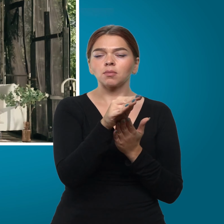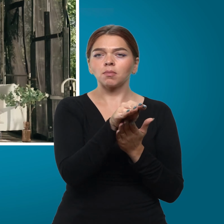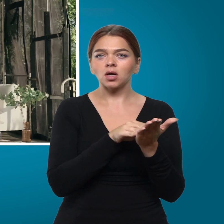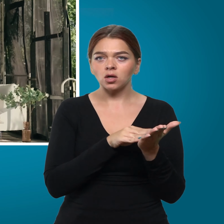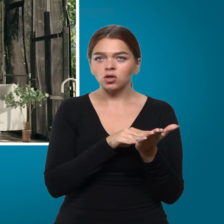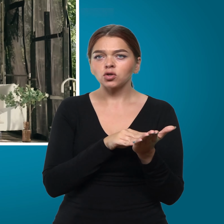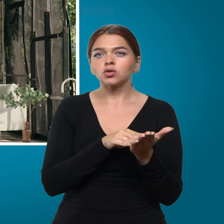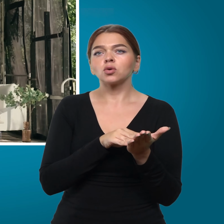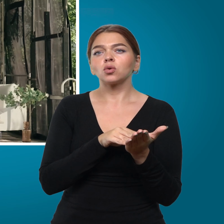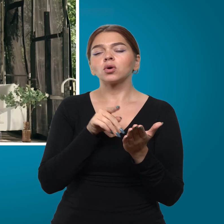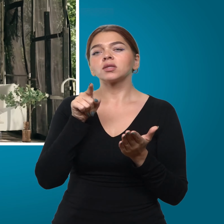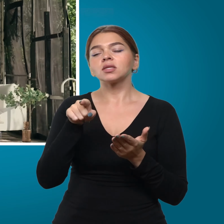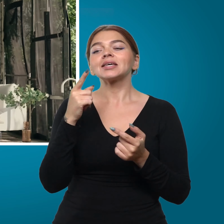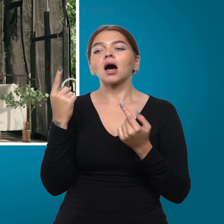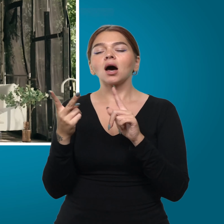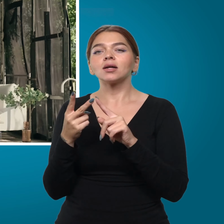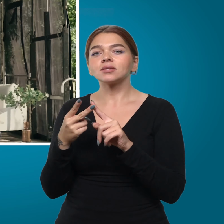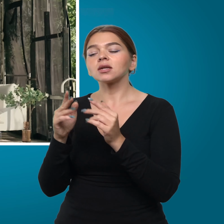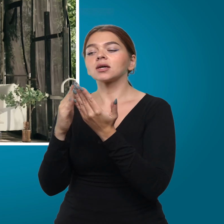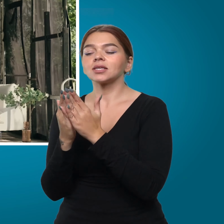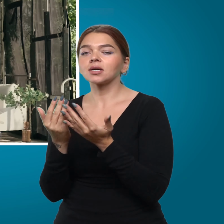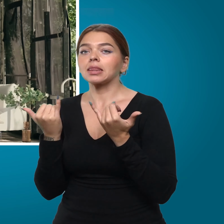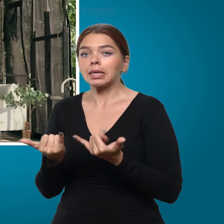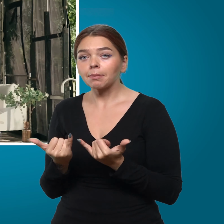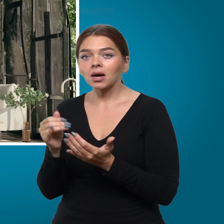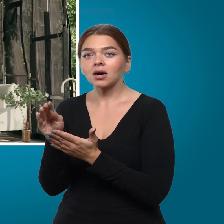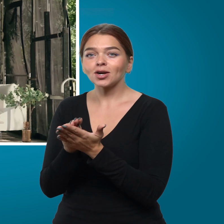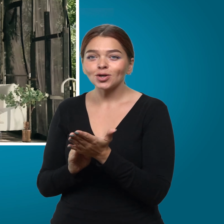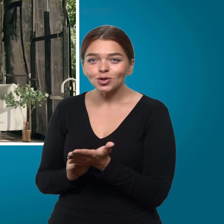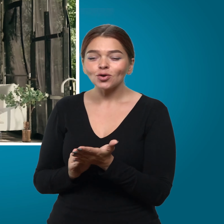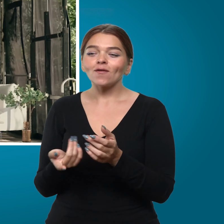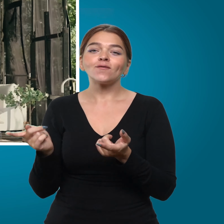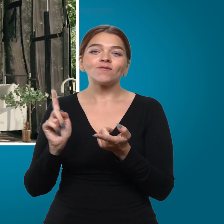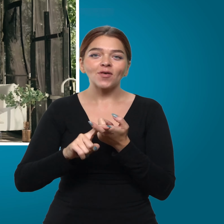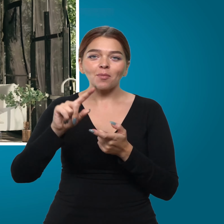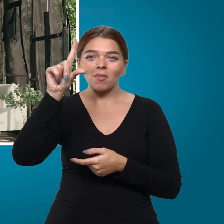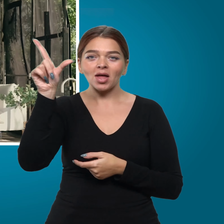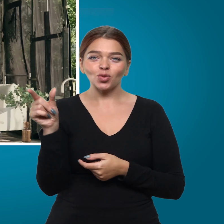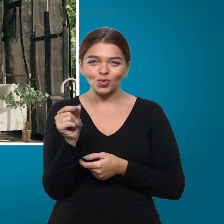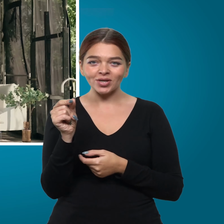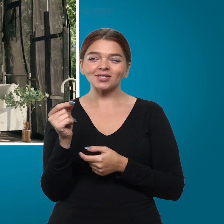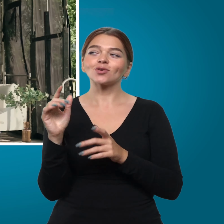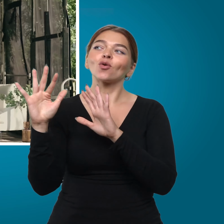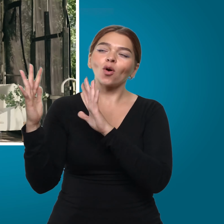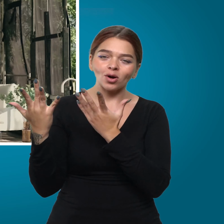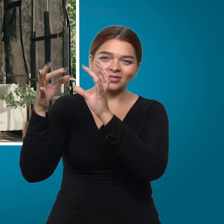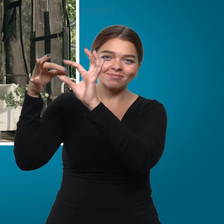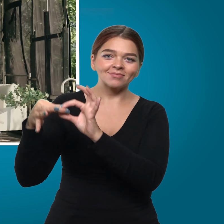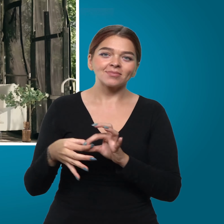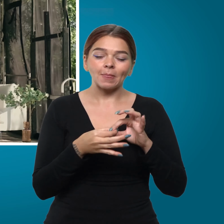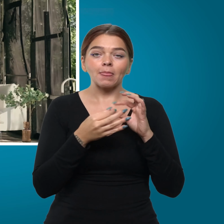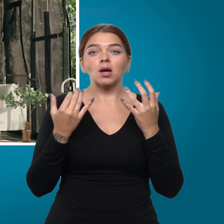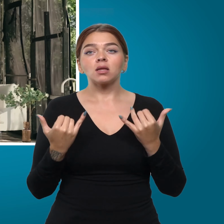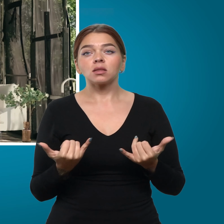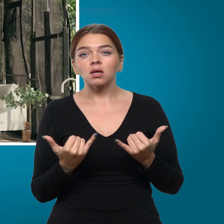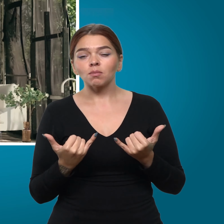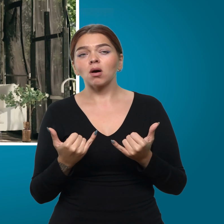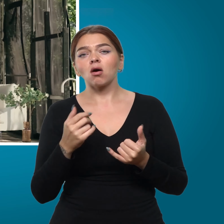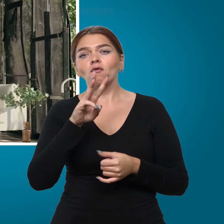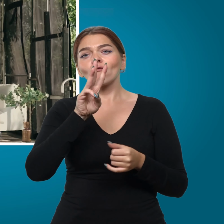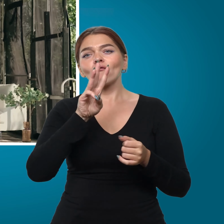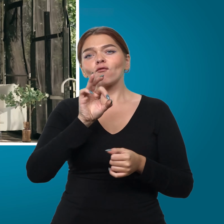aš kol kas iš save laikau tokių tikrų parašytų. Parašiau vieną knygą, kitą knygą dabar kai Šrodingerio katinas. Gal ir rašosi,